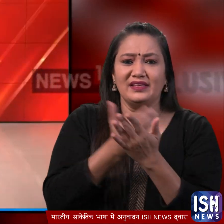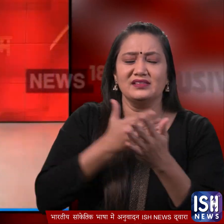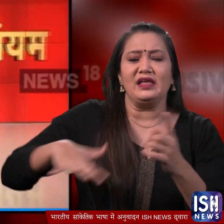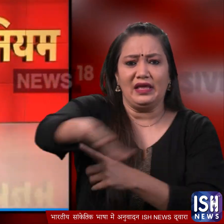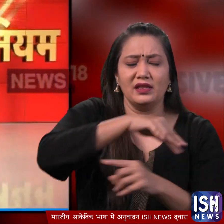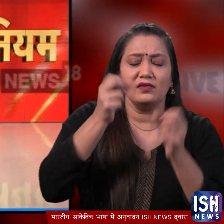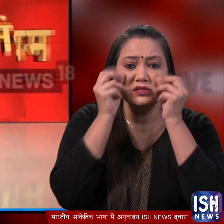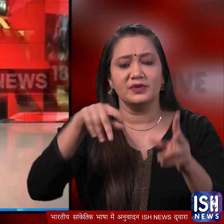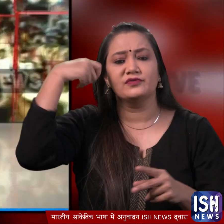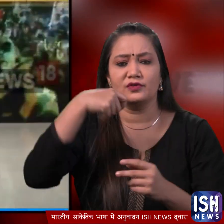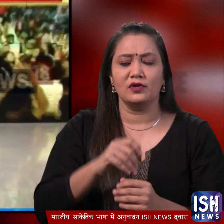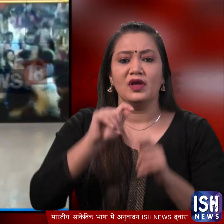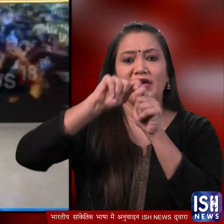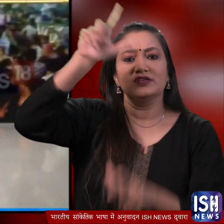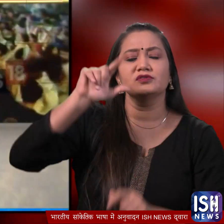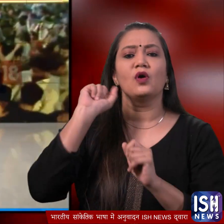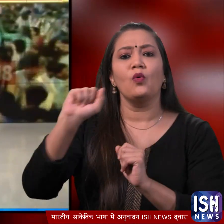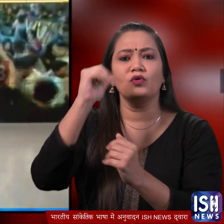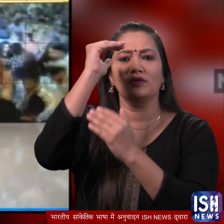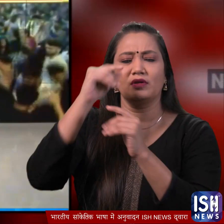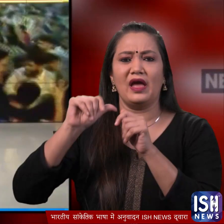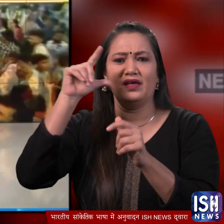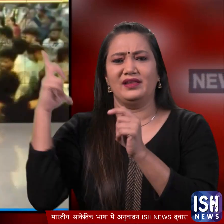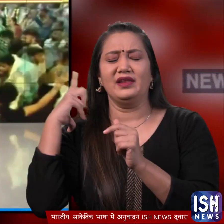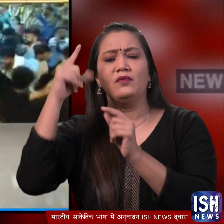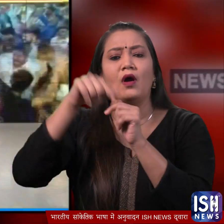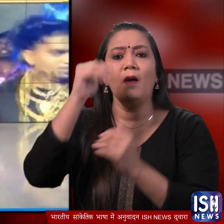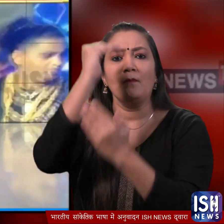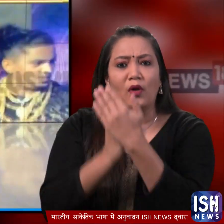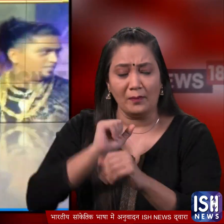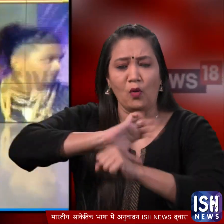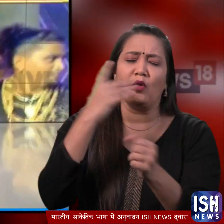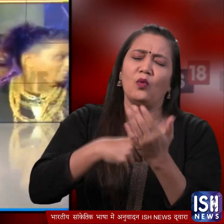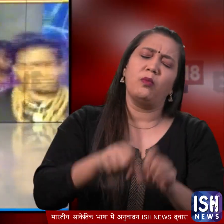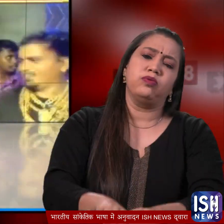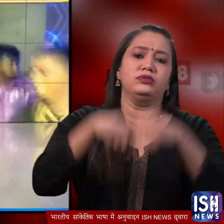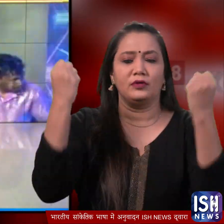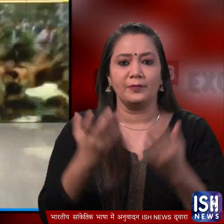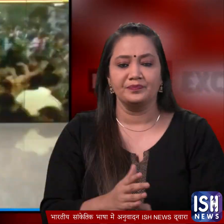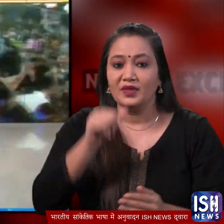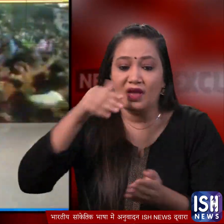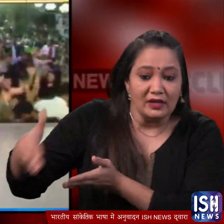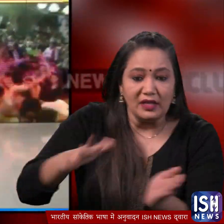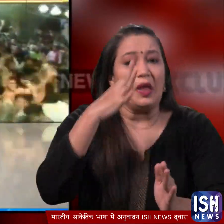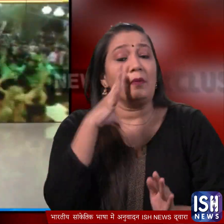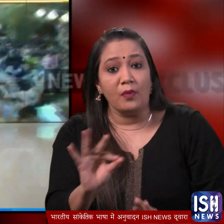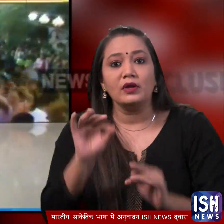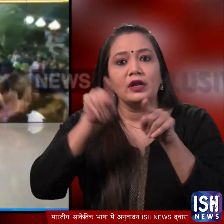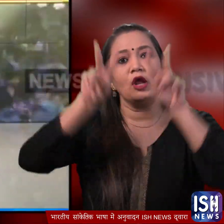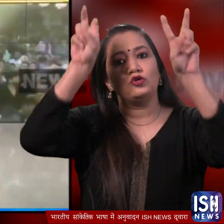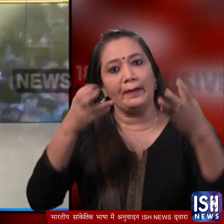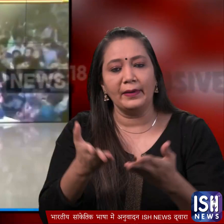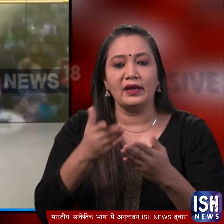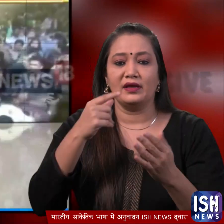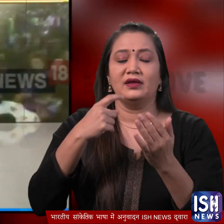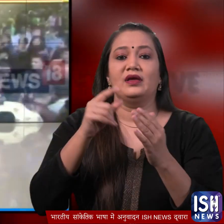तस्वीरें सामने आई। वहां शिवसेना की एक नेता के कार्यक्रम में कोरोना नियम चूर चूर हो गए। नदियों की अहमियत समझाने के लिए दहिसर